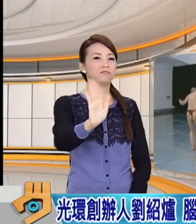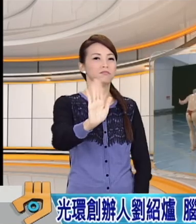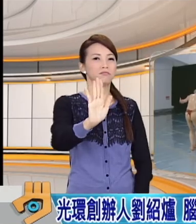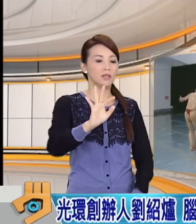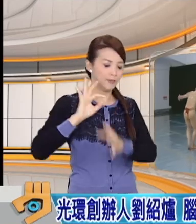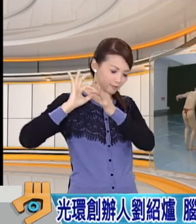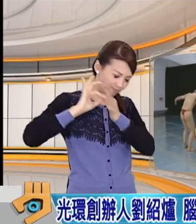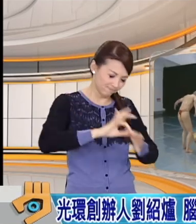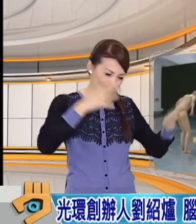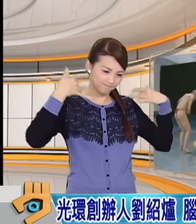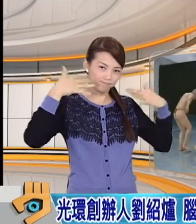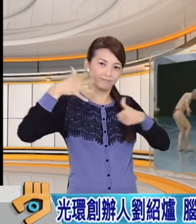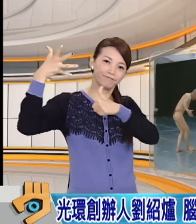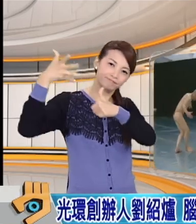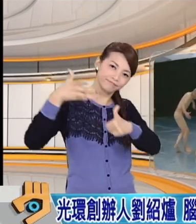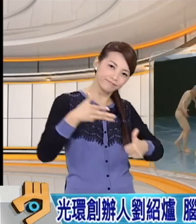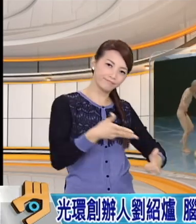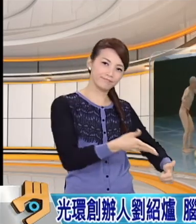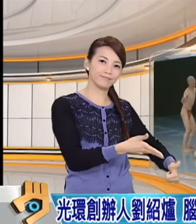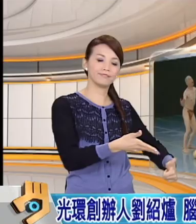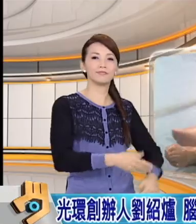作，要继续传承下去。